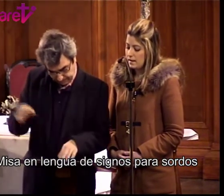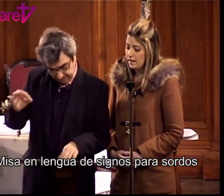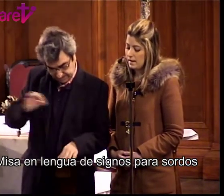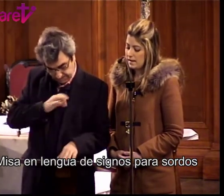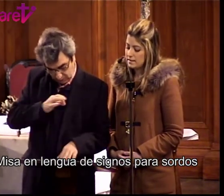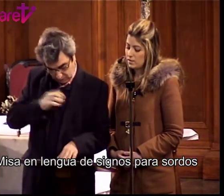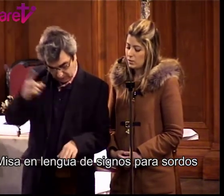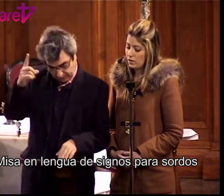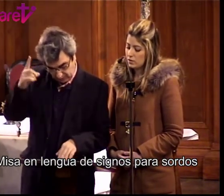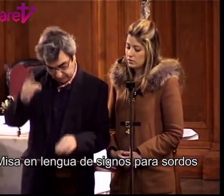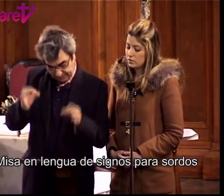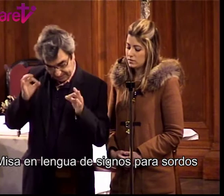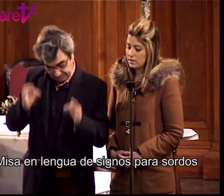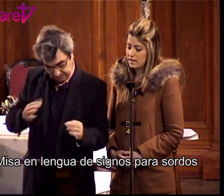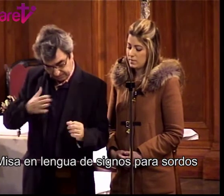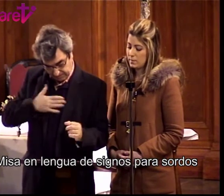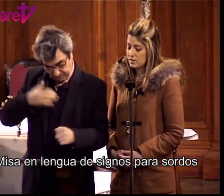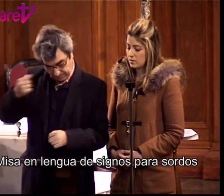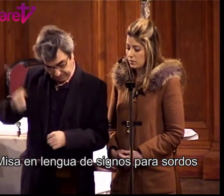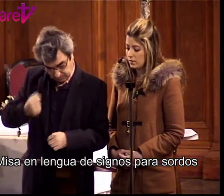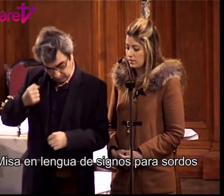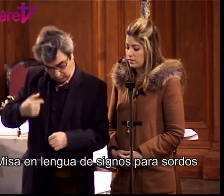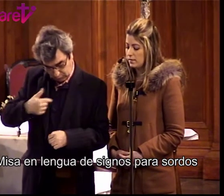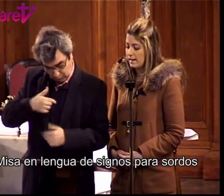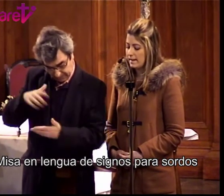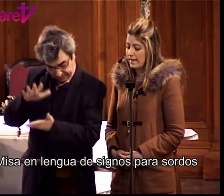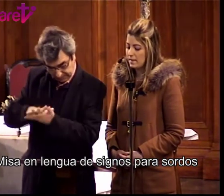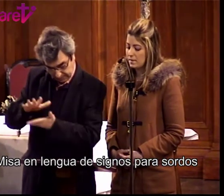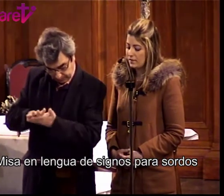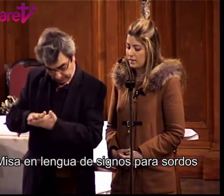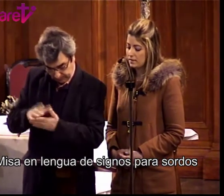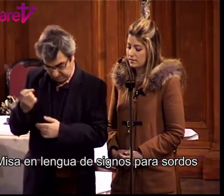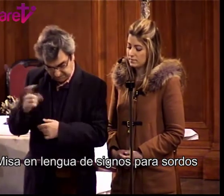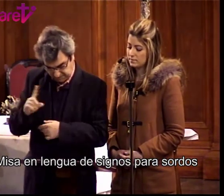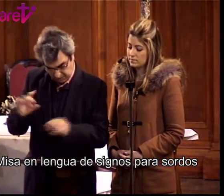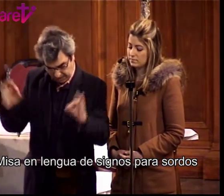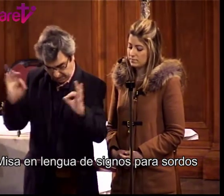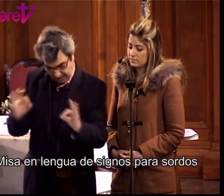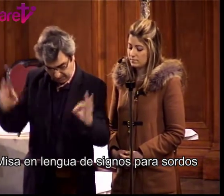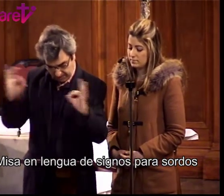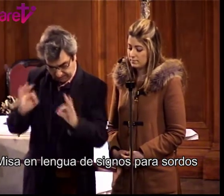El Señor Dios es mi pastor, nada me falta.